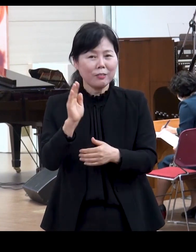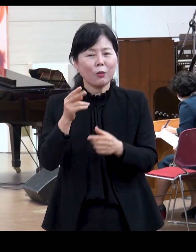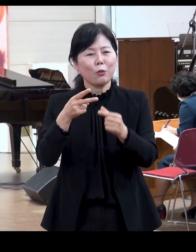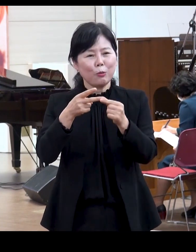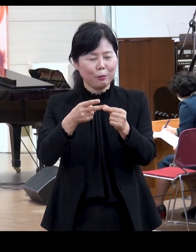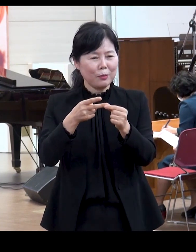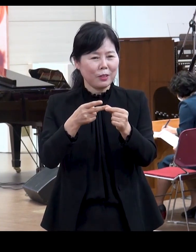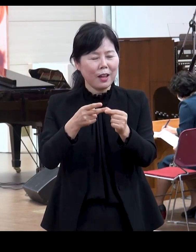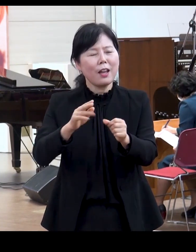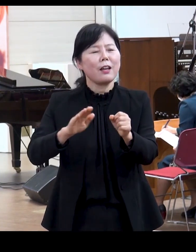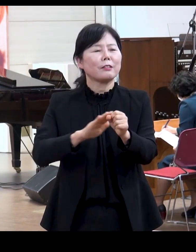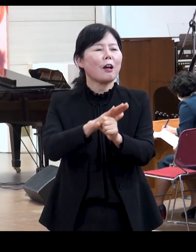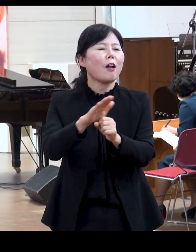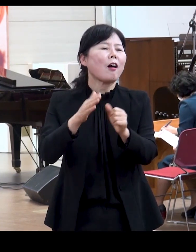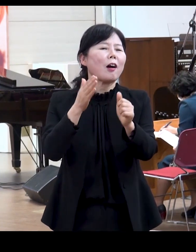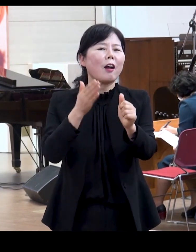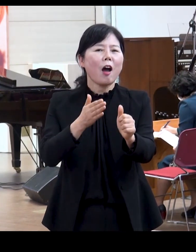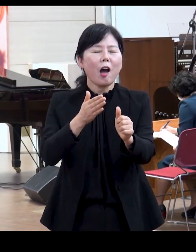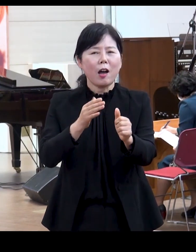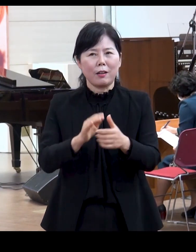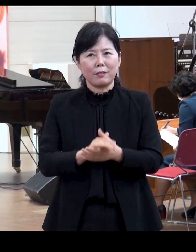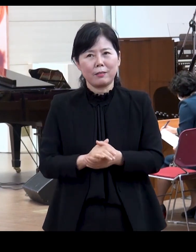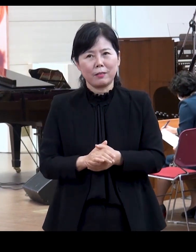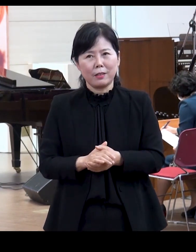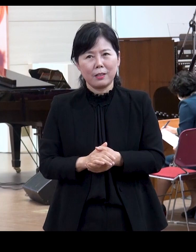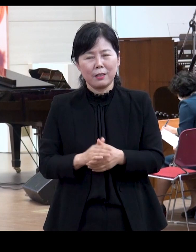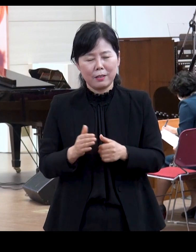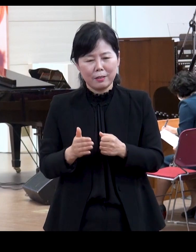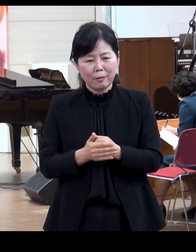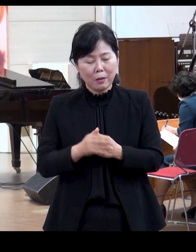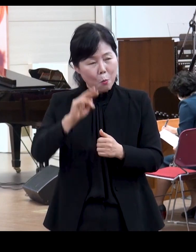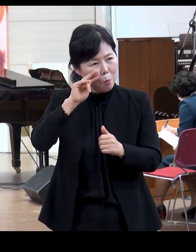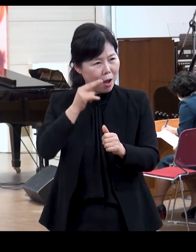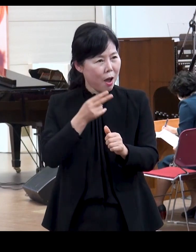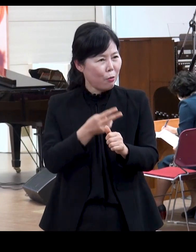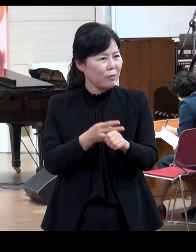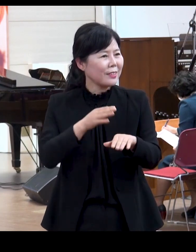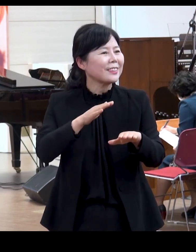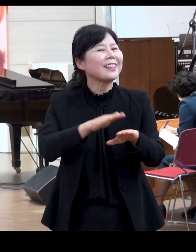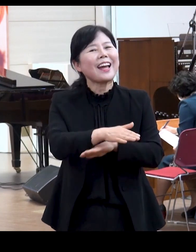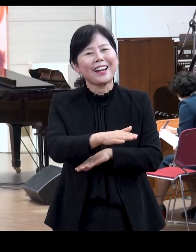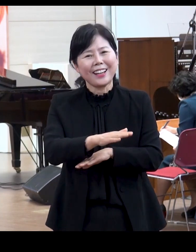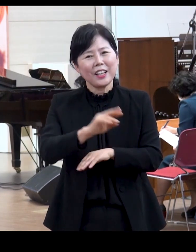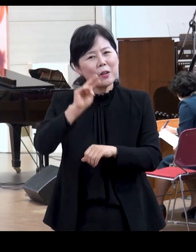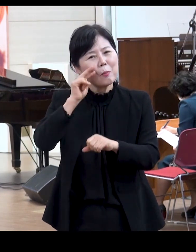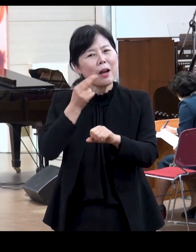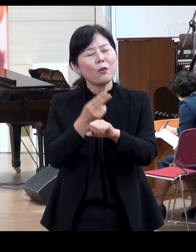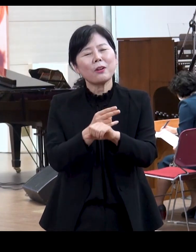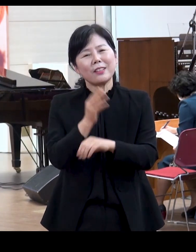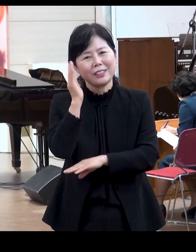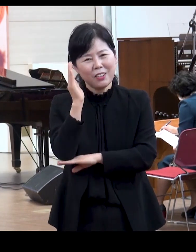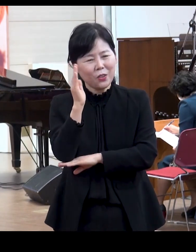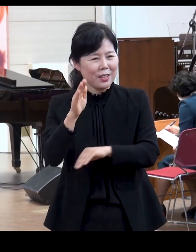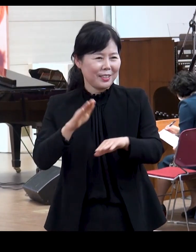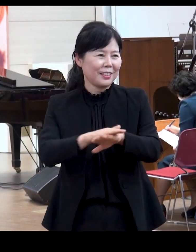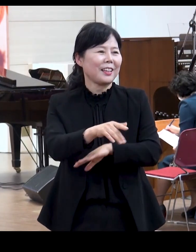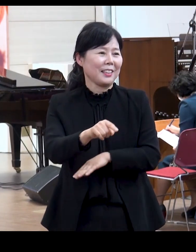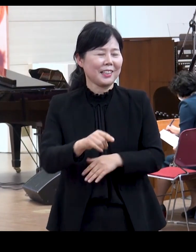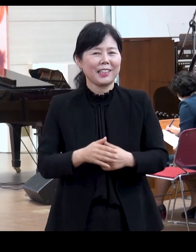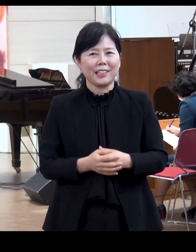번째 사랑하라 이렇게 말하는 것은요, 어쩌면 사도 바울의 아주 전형적인 패턴이다라고 할 수